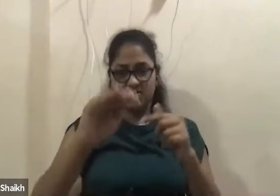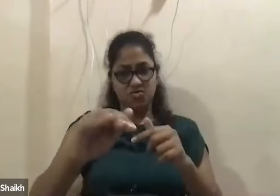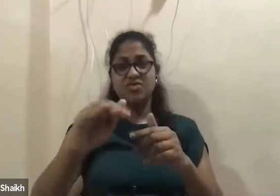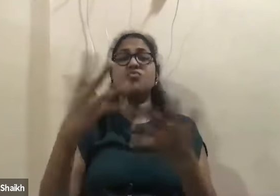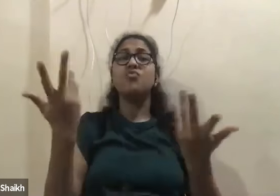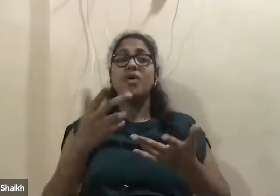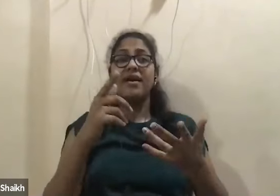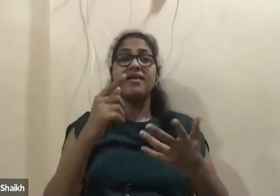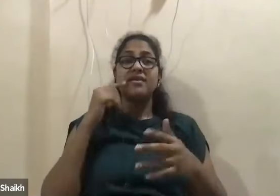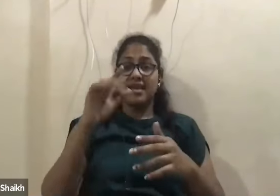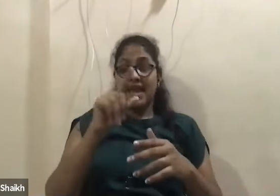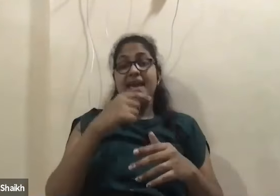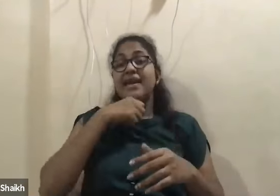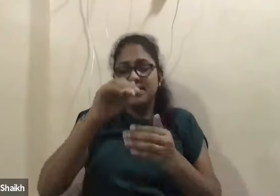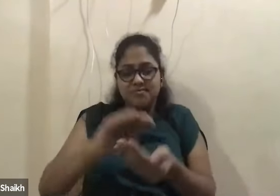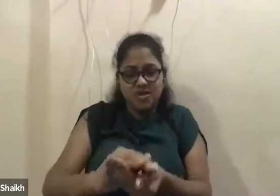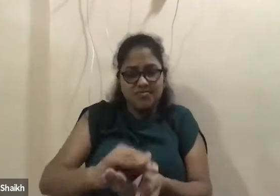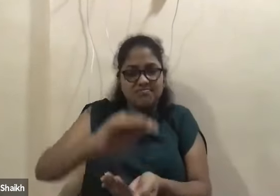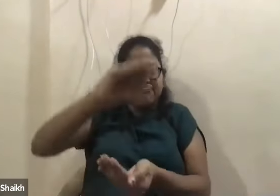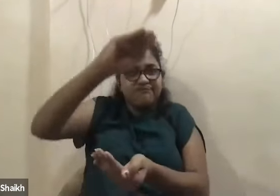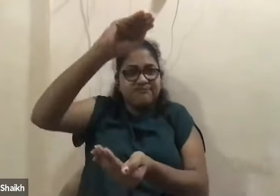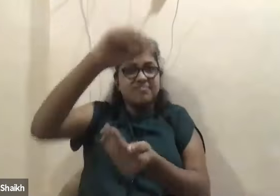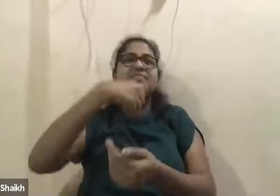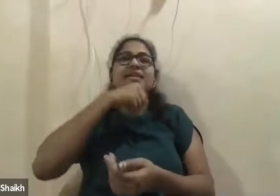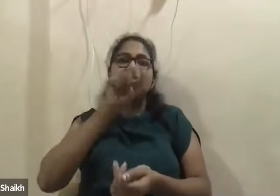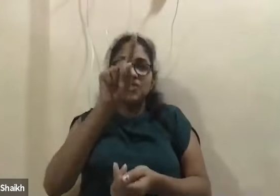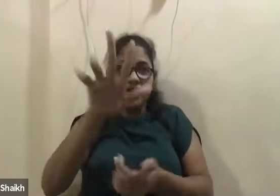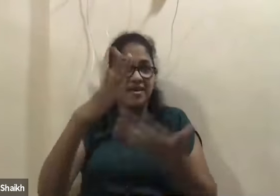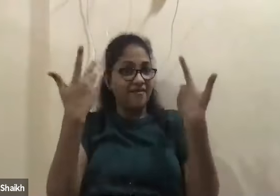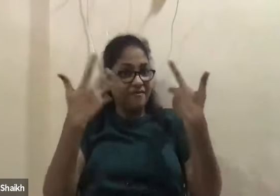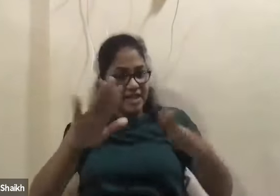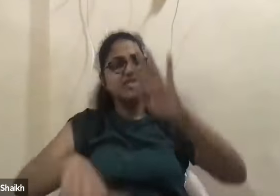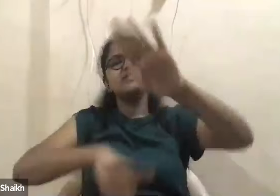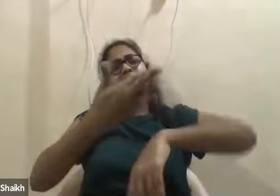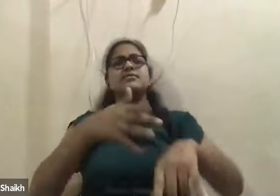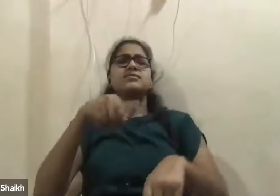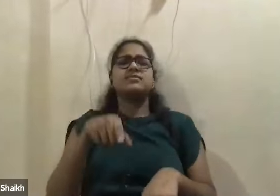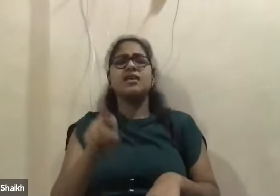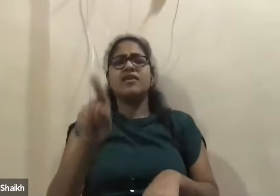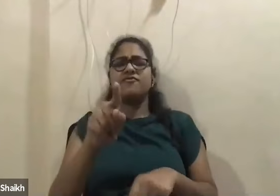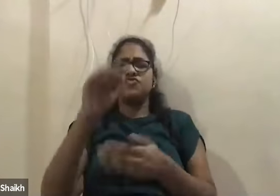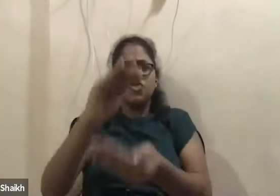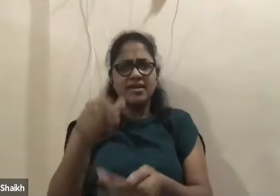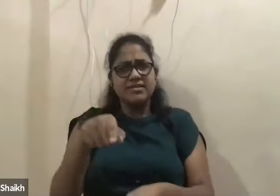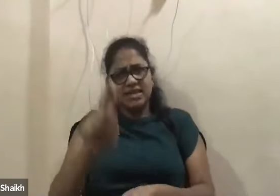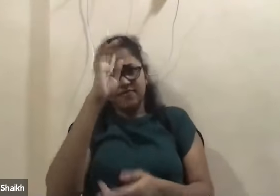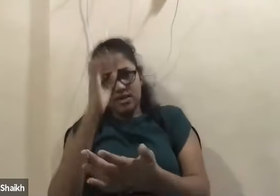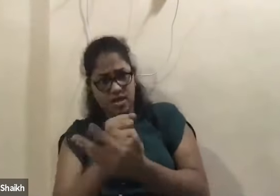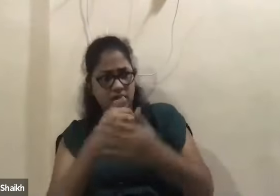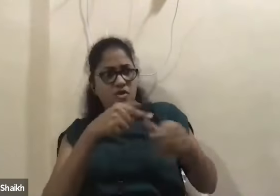18 साल का होने के बाद she or he can herself or himself think कि हाँ ये तो मेरी भलाई के लिए नहीं सोच रहा है, मुझे